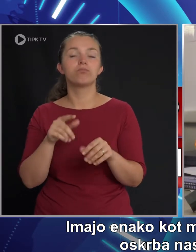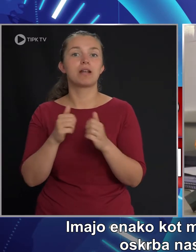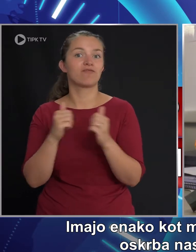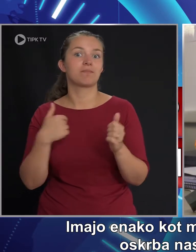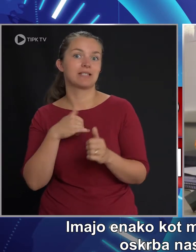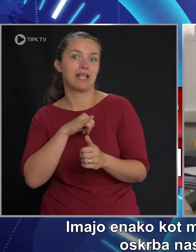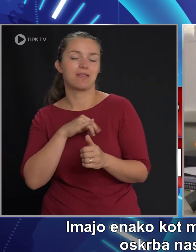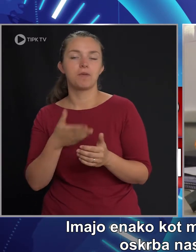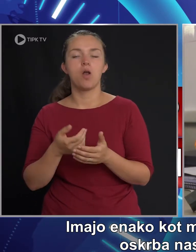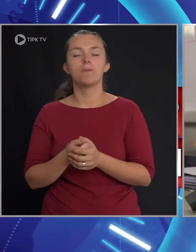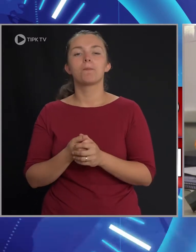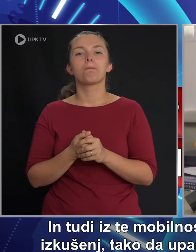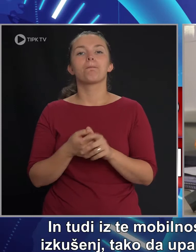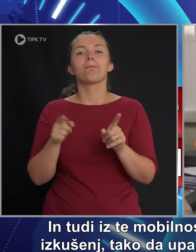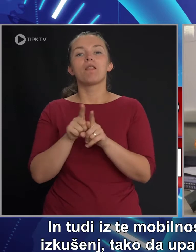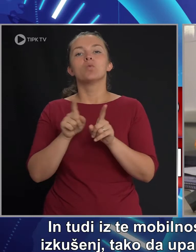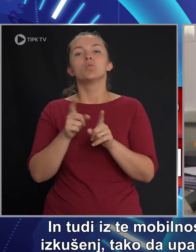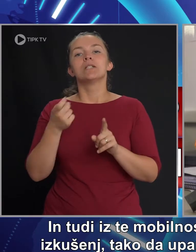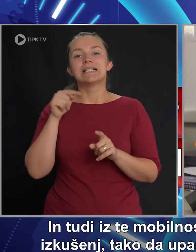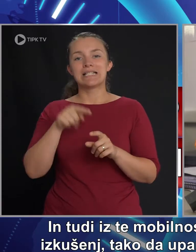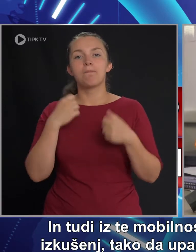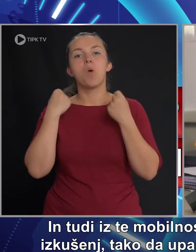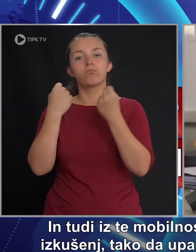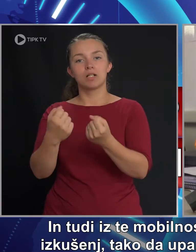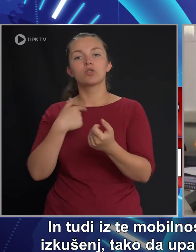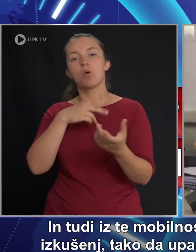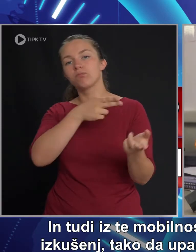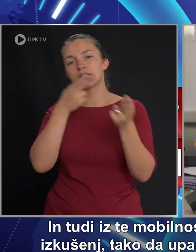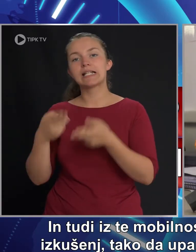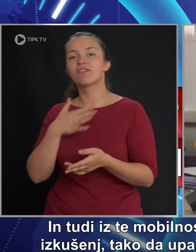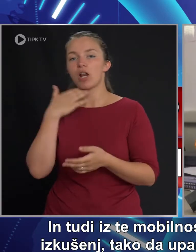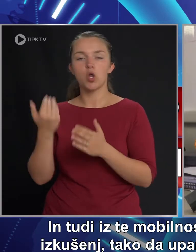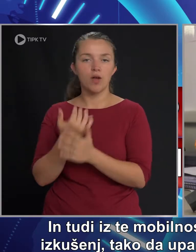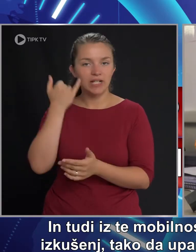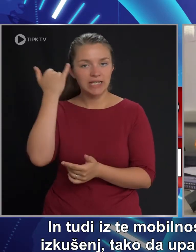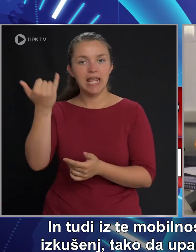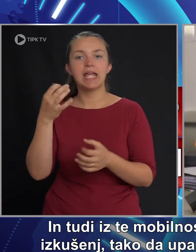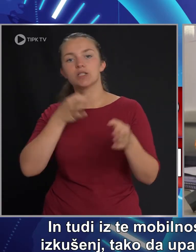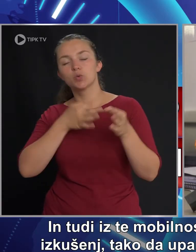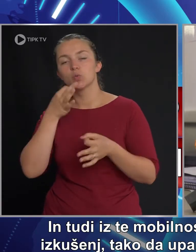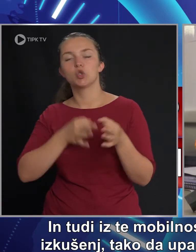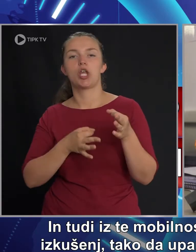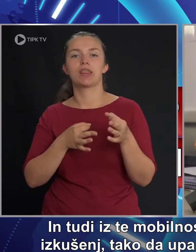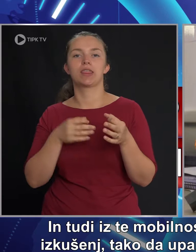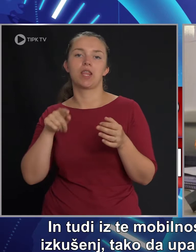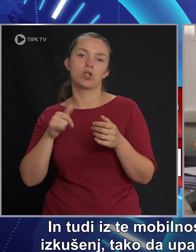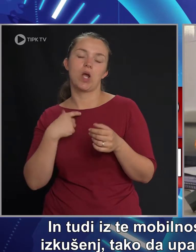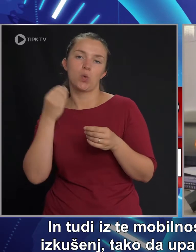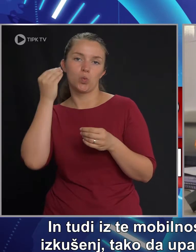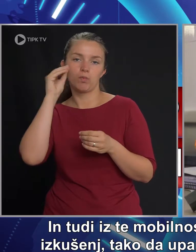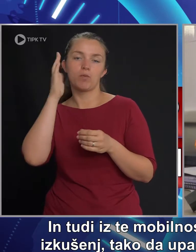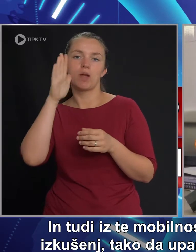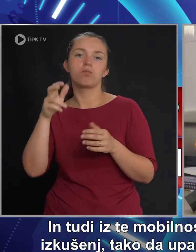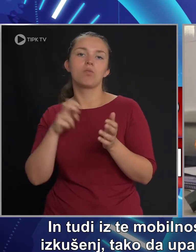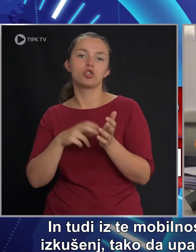oskrba nas je predvsem zanimala. In tudi iz te mobilnosti smo prinesli veliko novih idej, izkušenj, tako